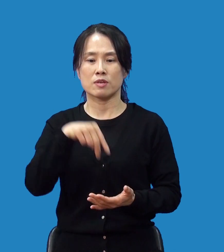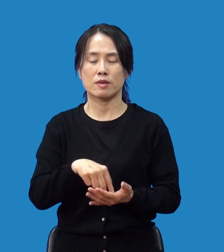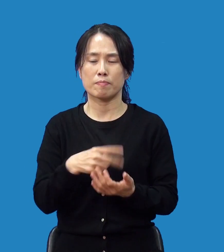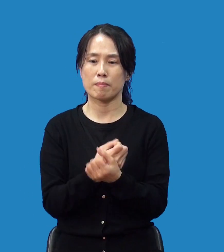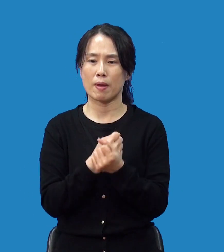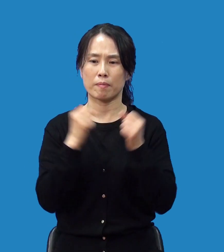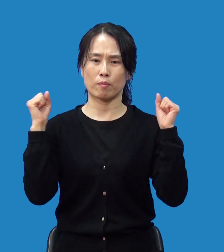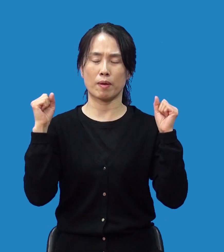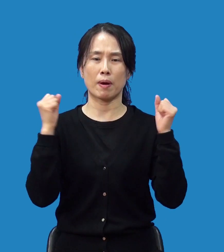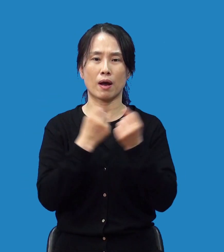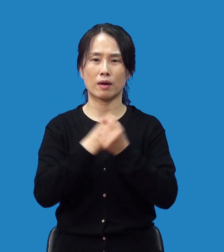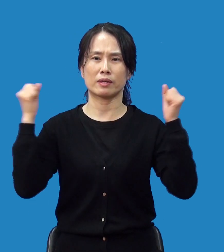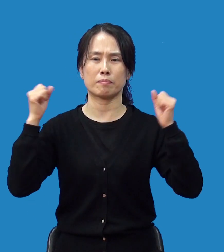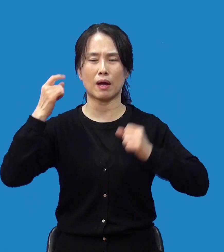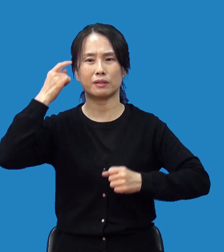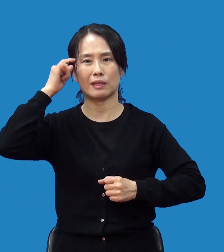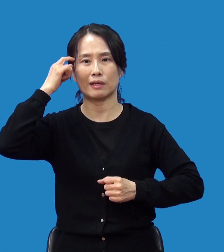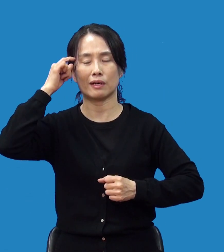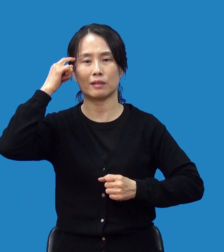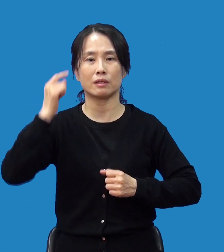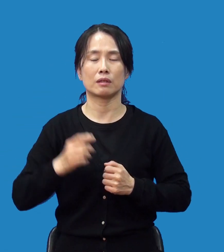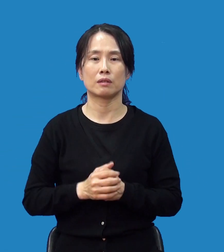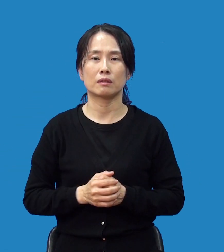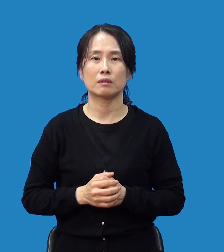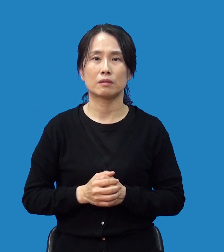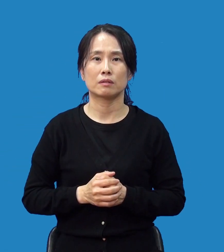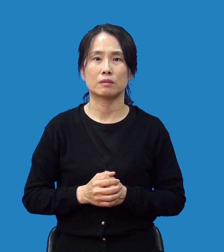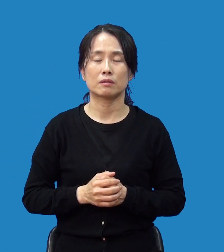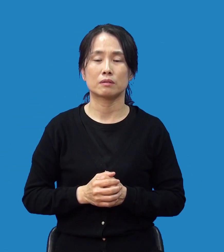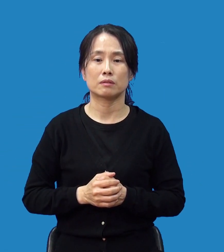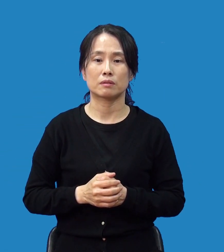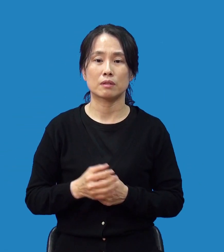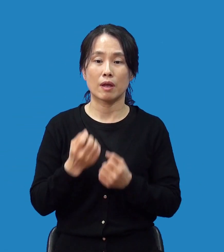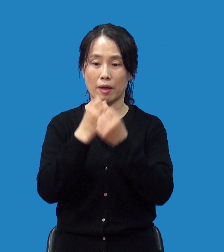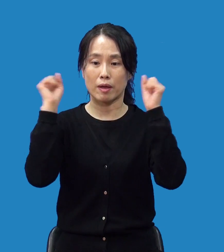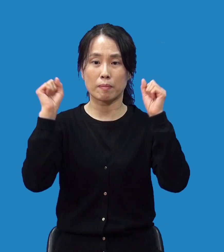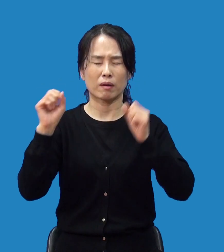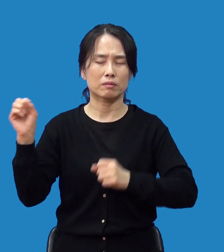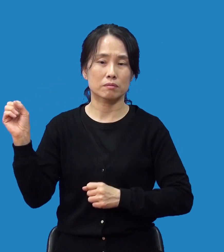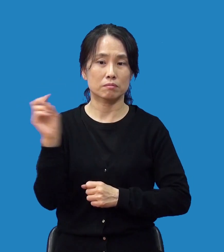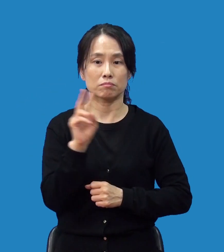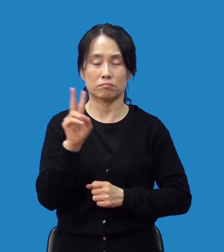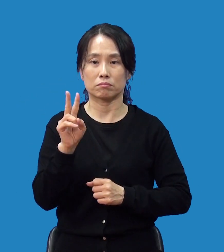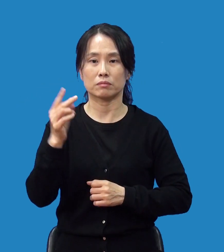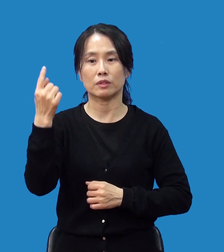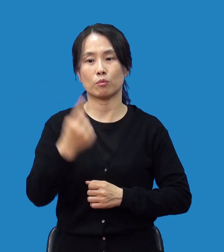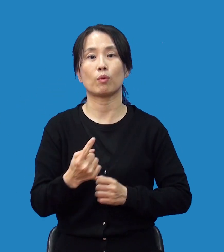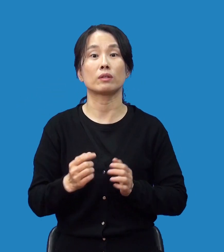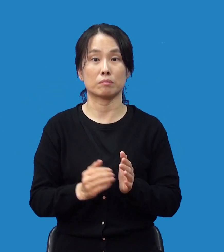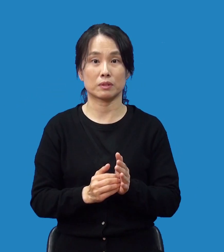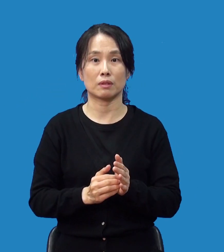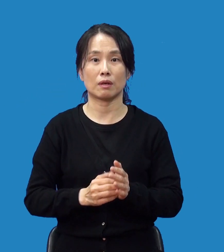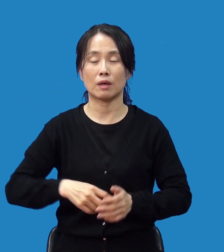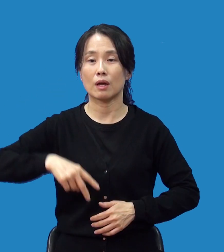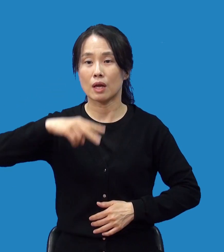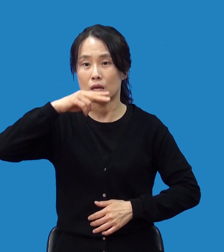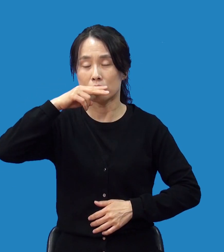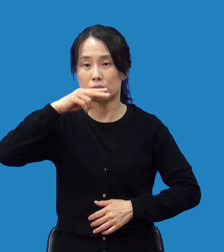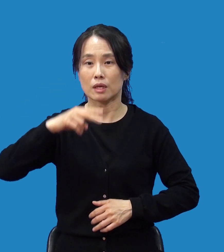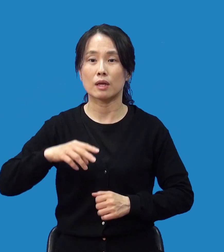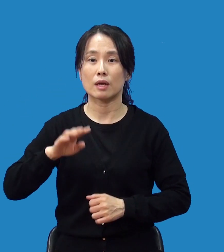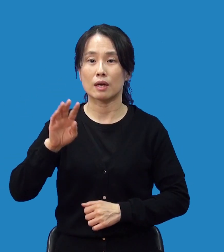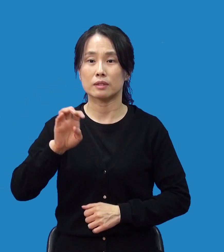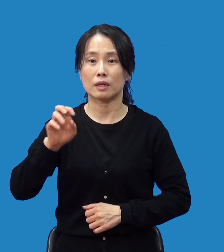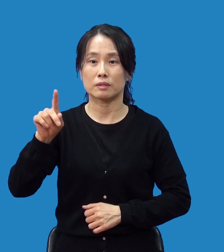생각했겠습니까? 해방은 도둑같이 우리에게 찾아왔습니다. 이사야 40장은